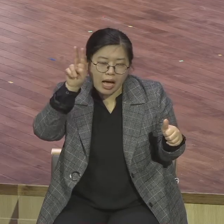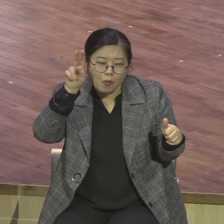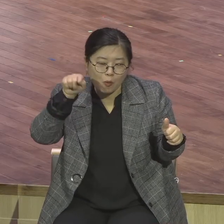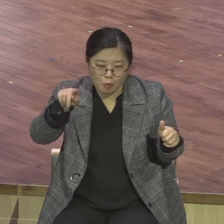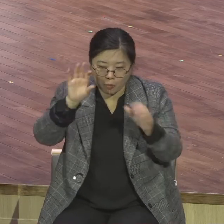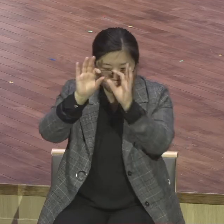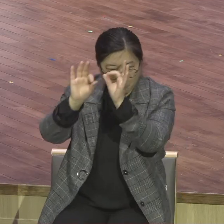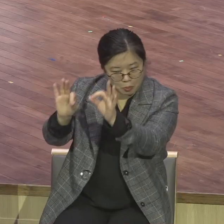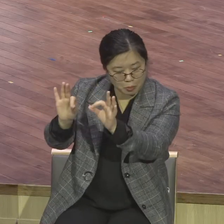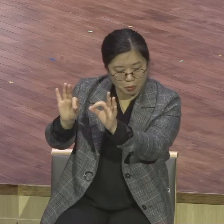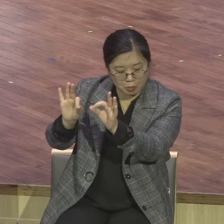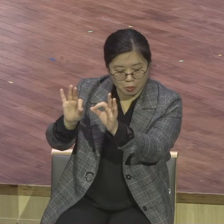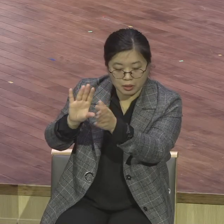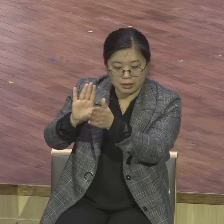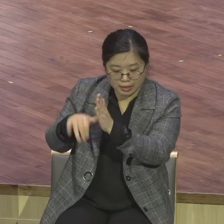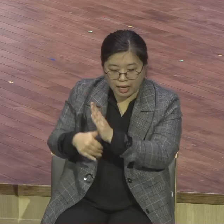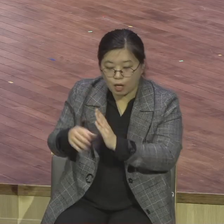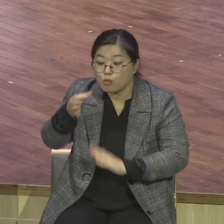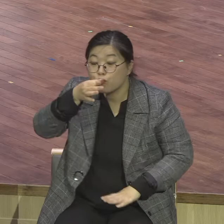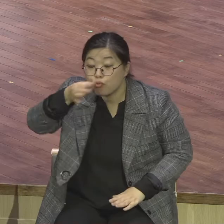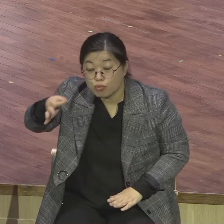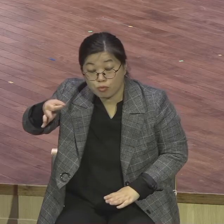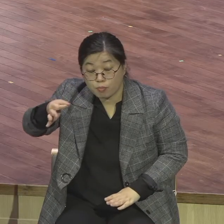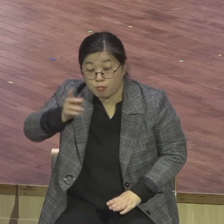했던지 낙타의 무릎.